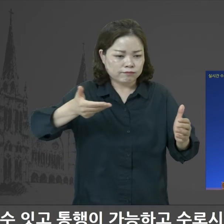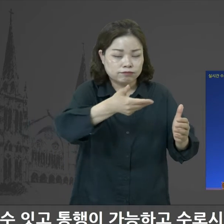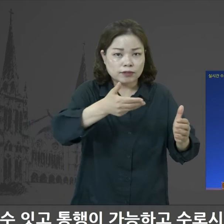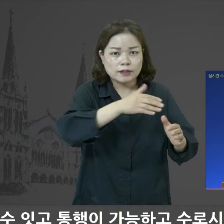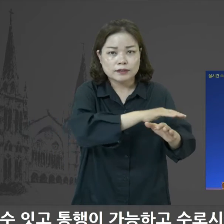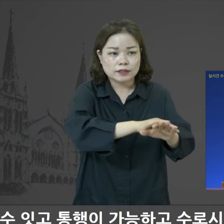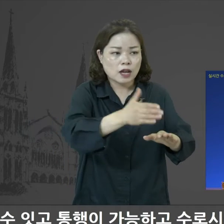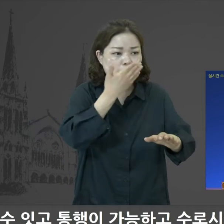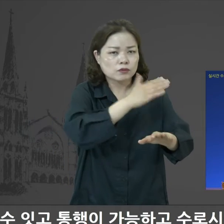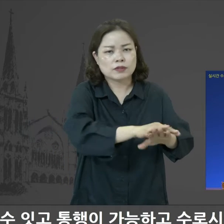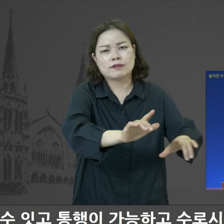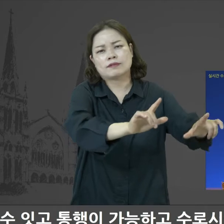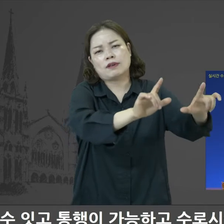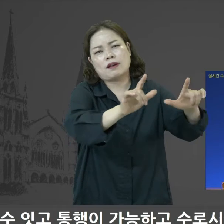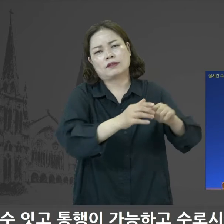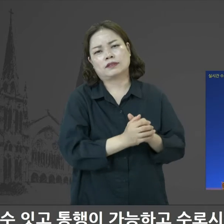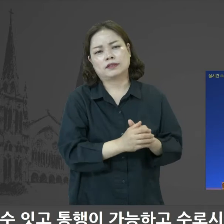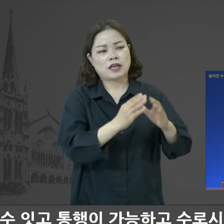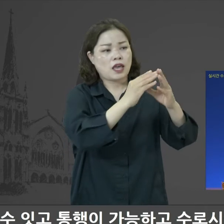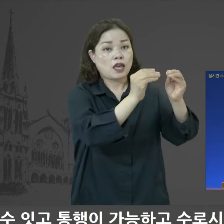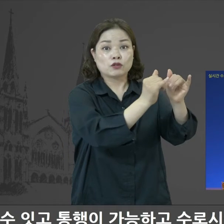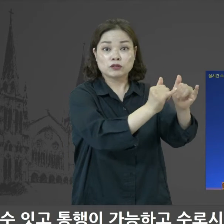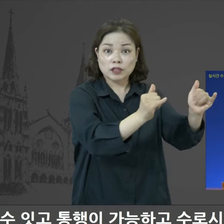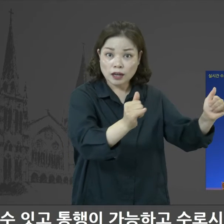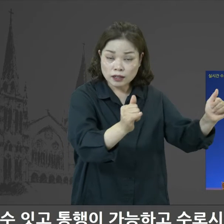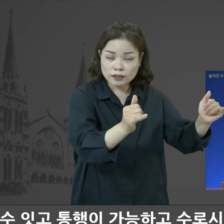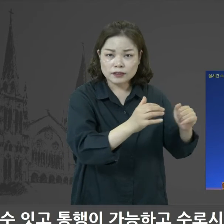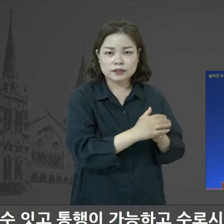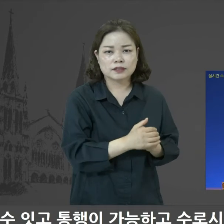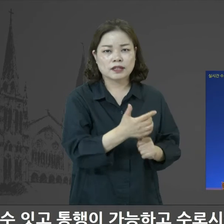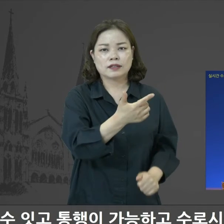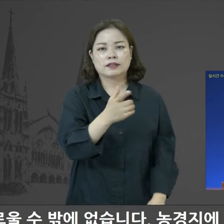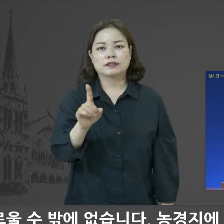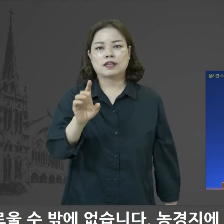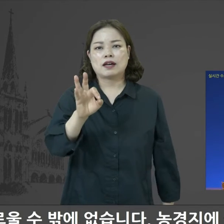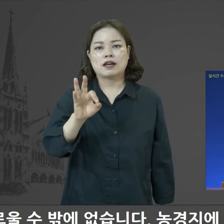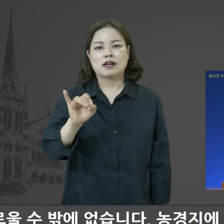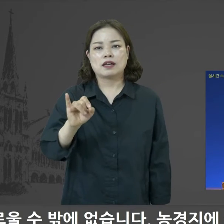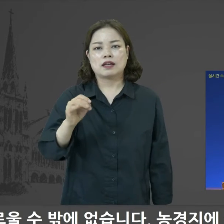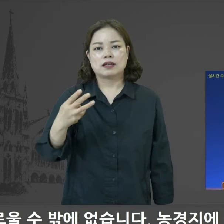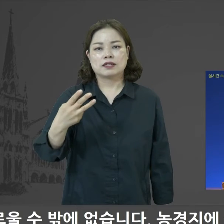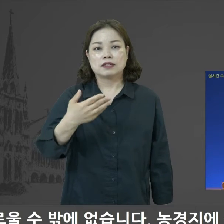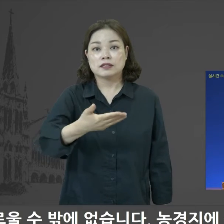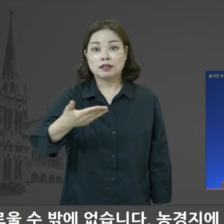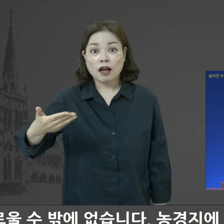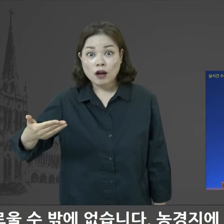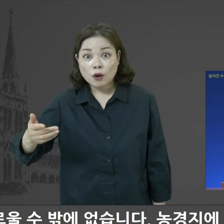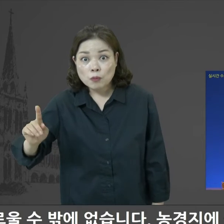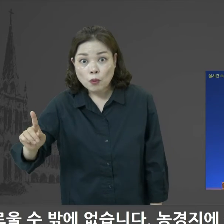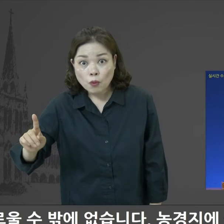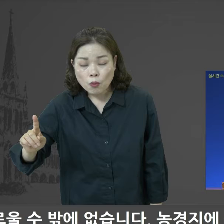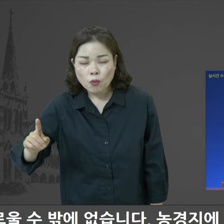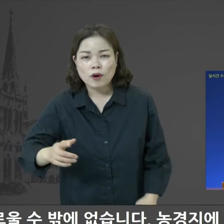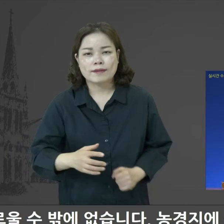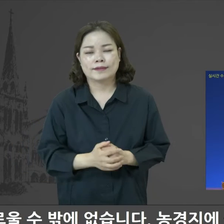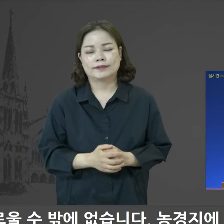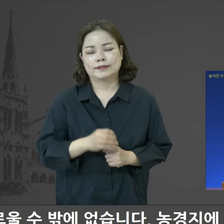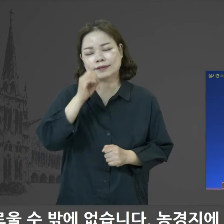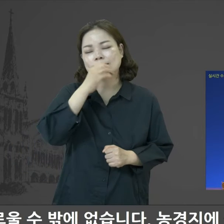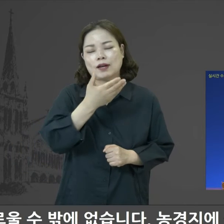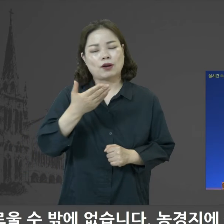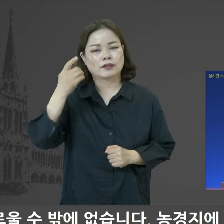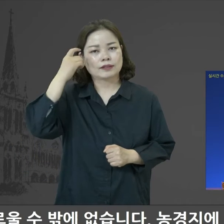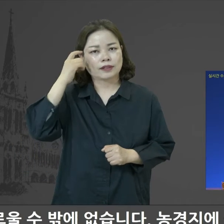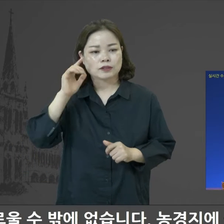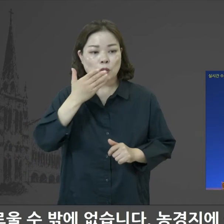나라가 애굽이라는 것입니다. 그러니까 애굽 사람들에게 나일강은 어떤 의미였을까요? 단순히 강이 아닐